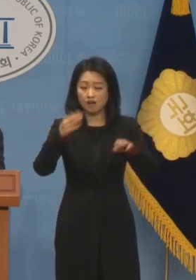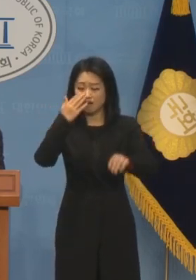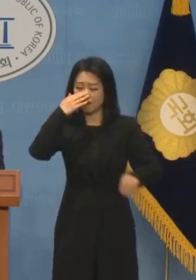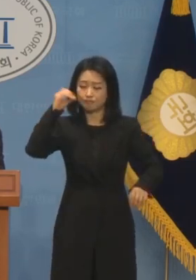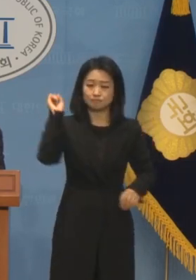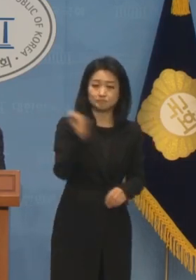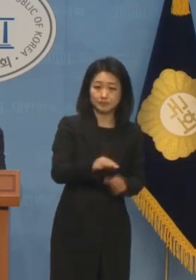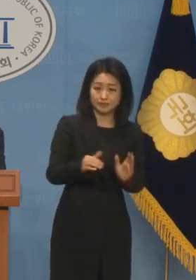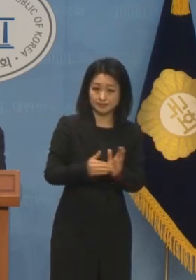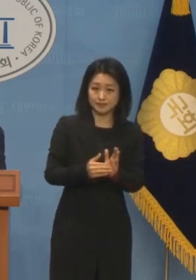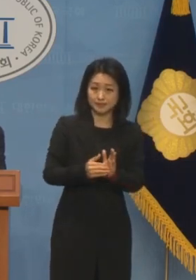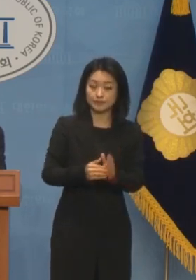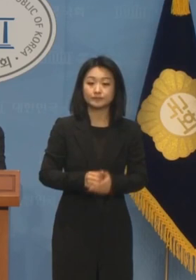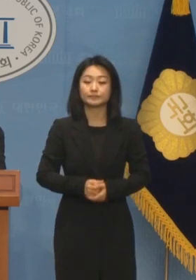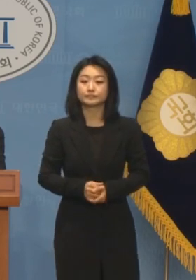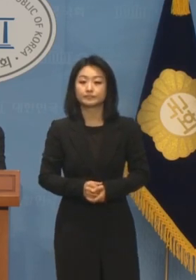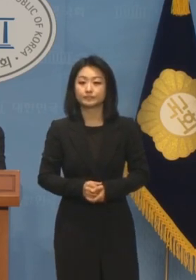내로남불입니다.